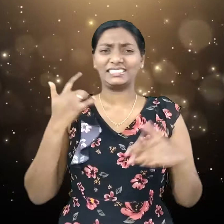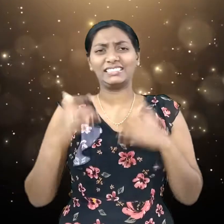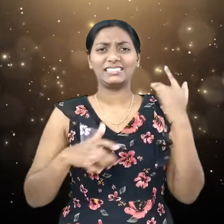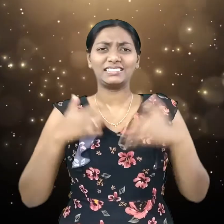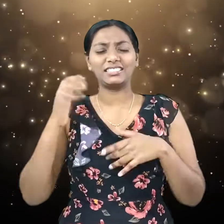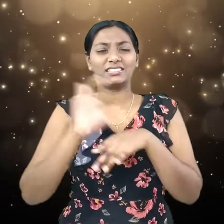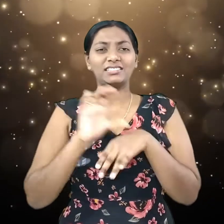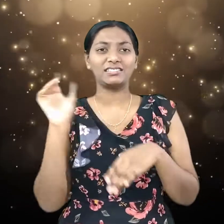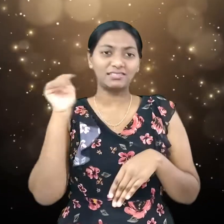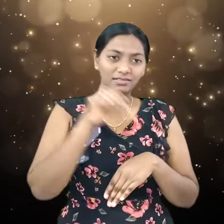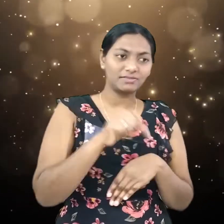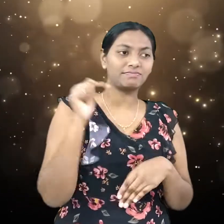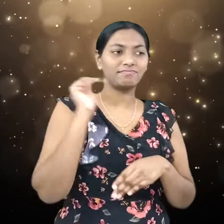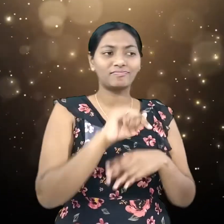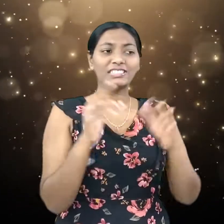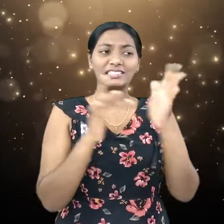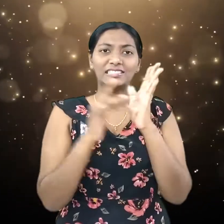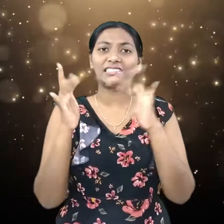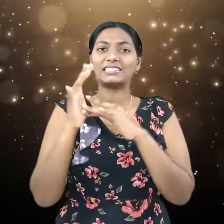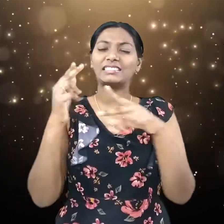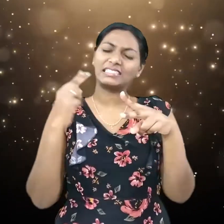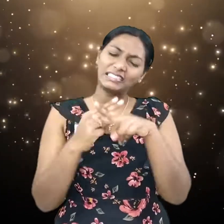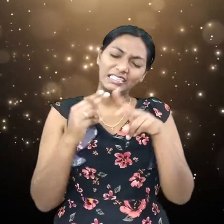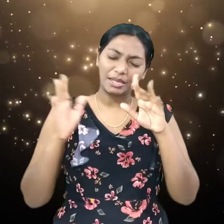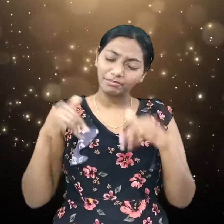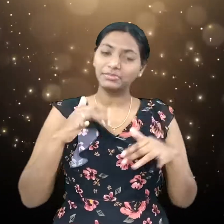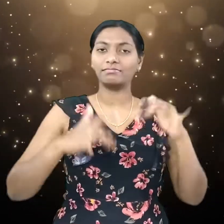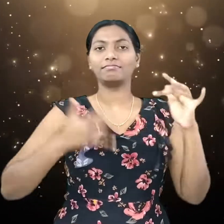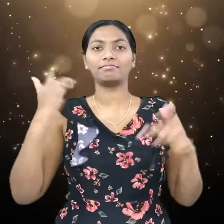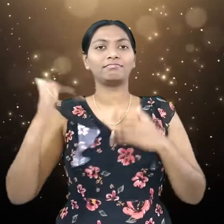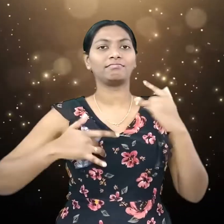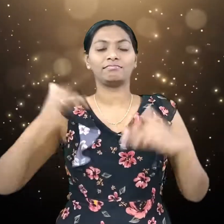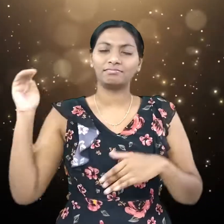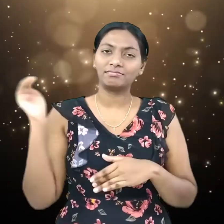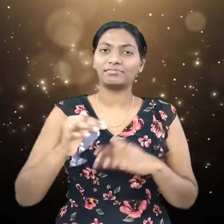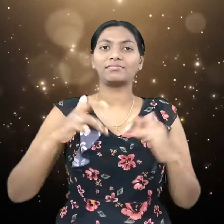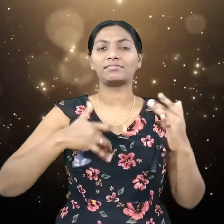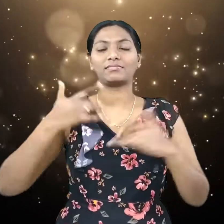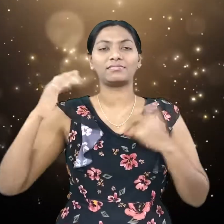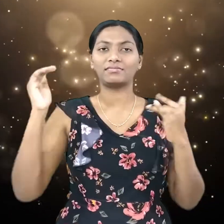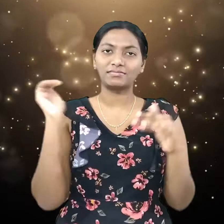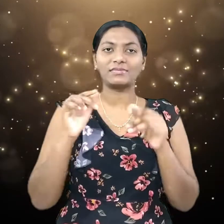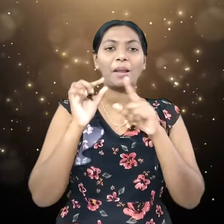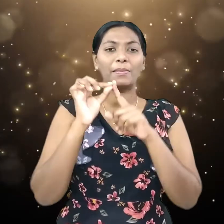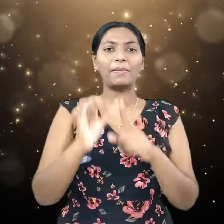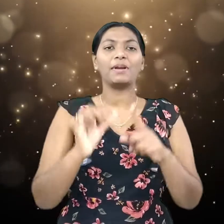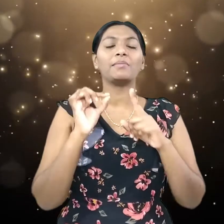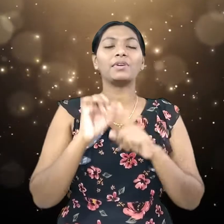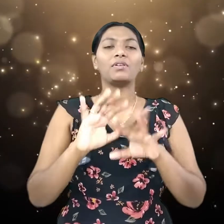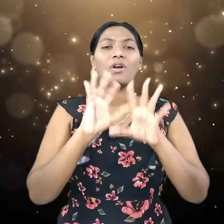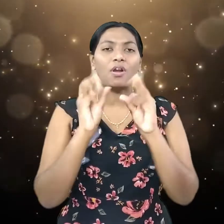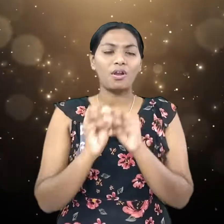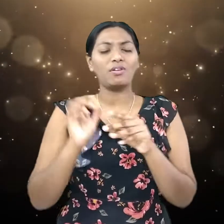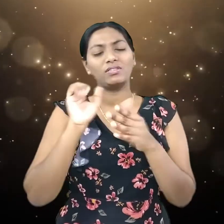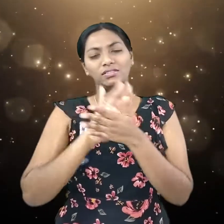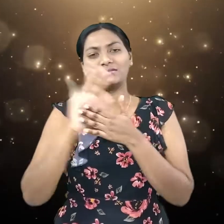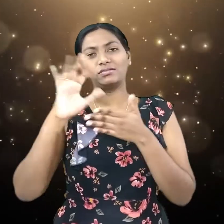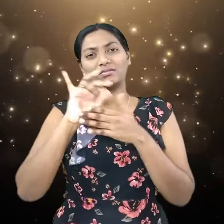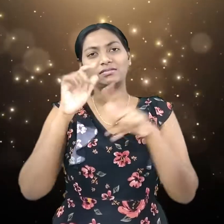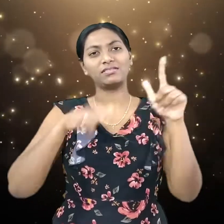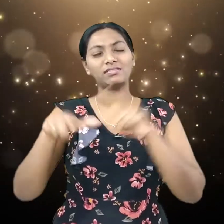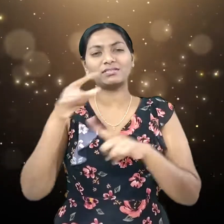उत्साहित होंगे चर्च में आने के लिए यीशु मसीह के नाम में। अली जाका बस जहें द्रक आमा अरे